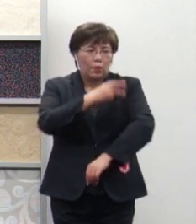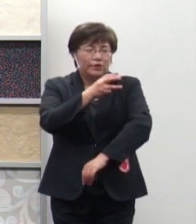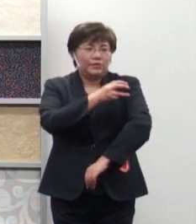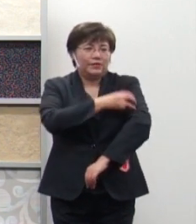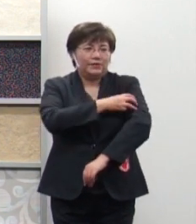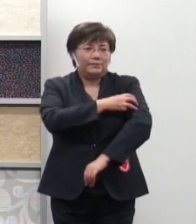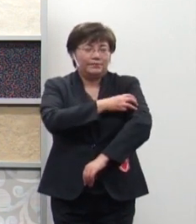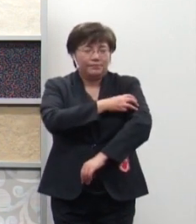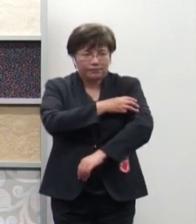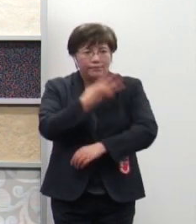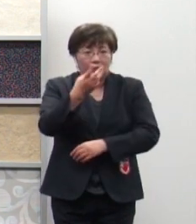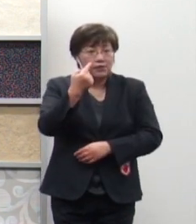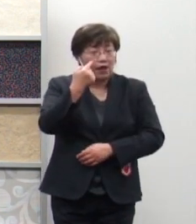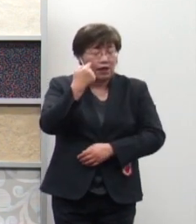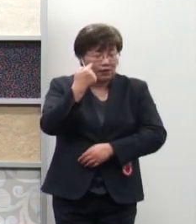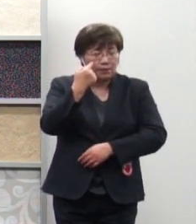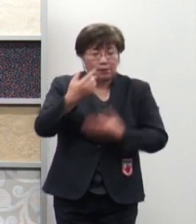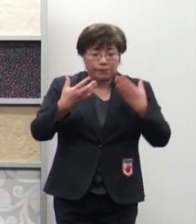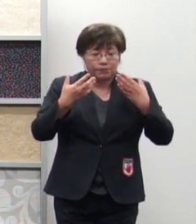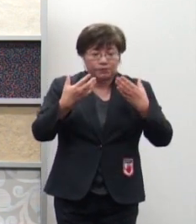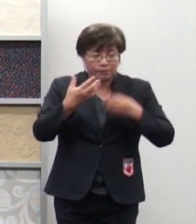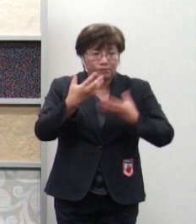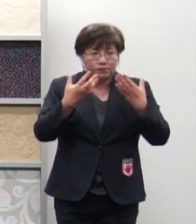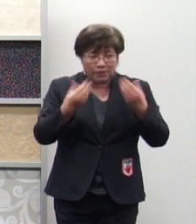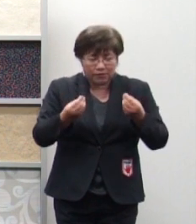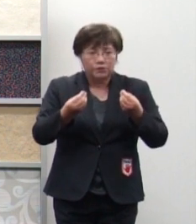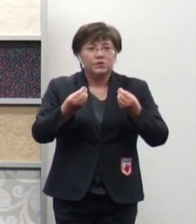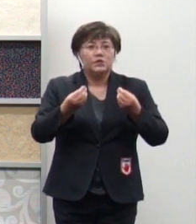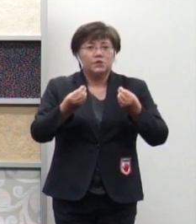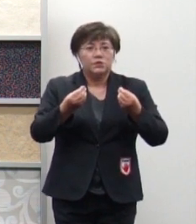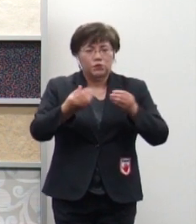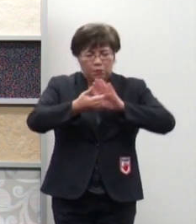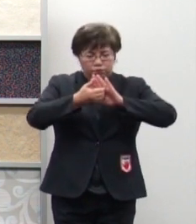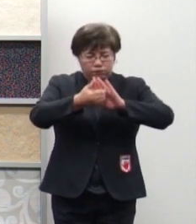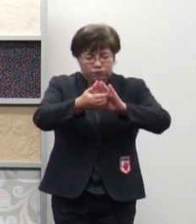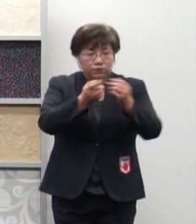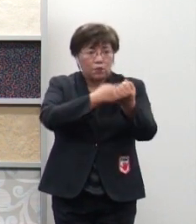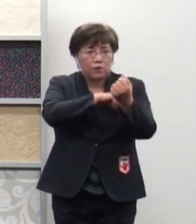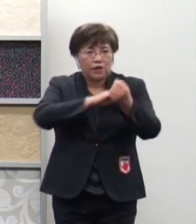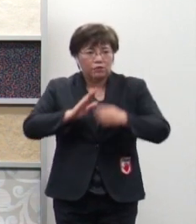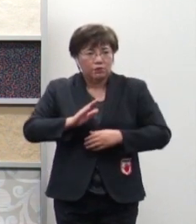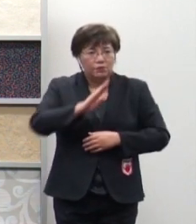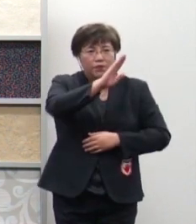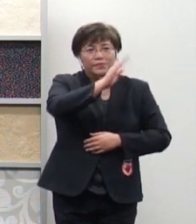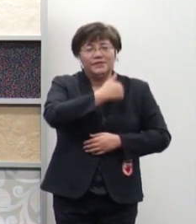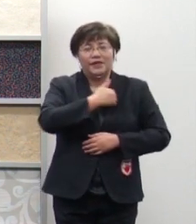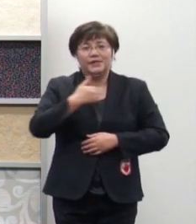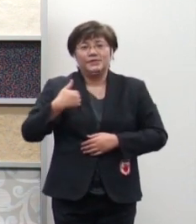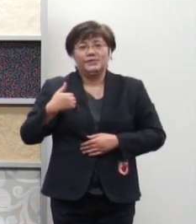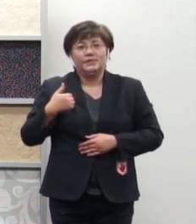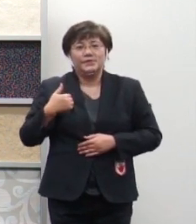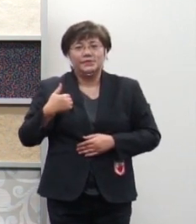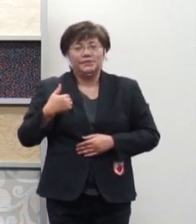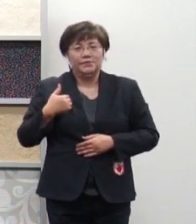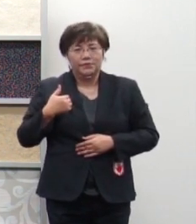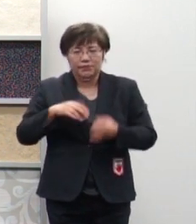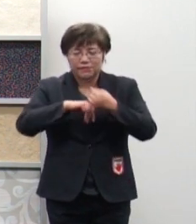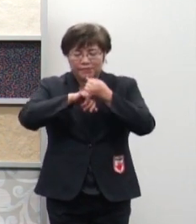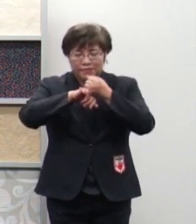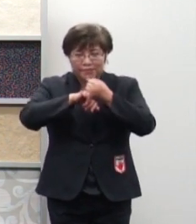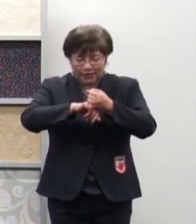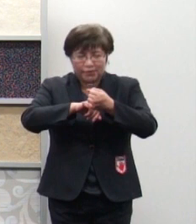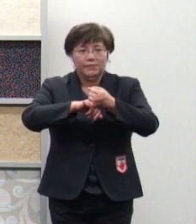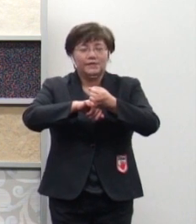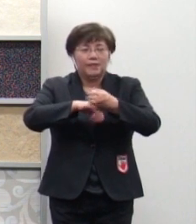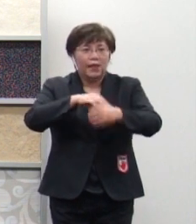チン、打つことによりまして抗体価というのは飛躍的に上昇するわけでありますので、どうかですね、3回目打てる